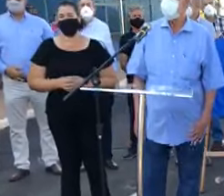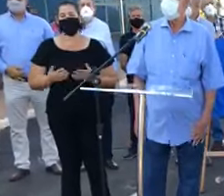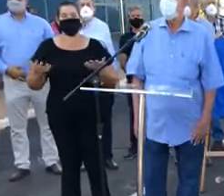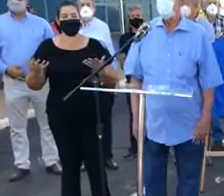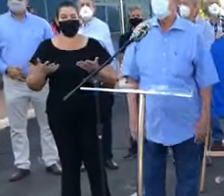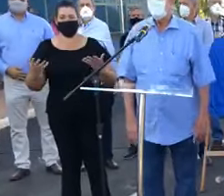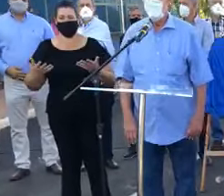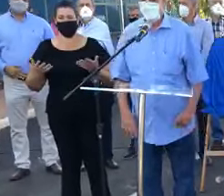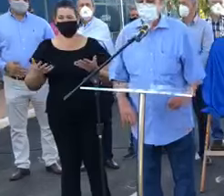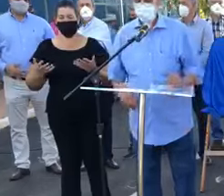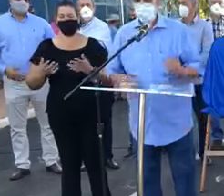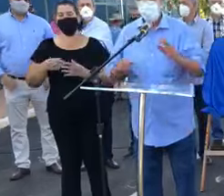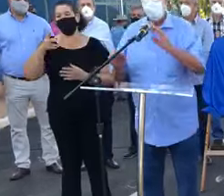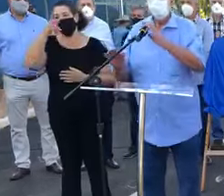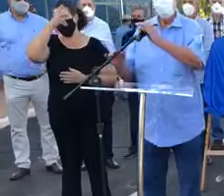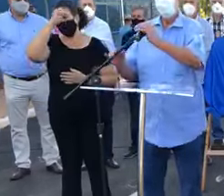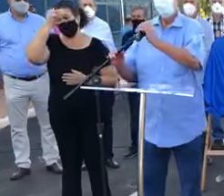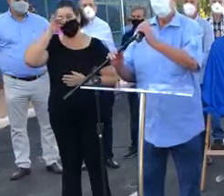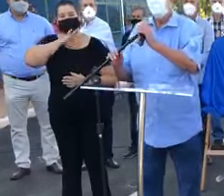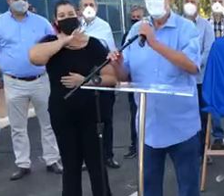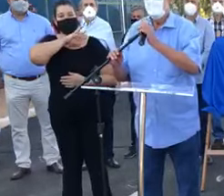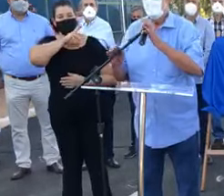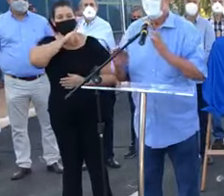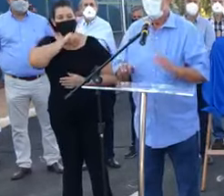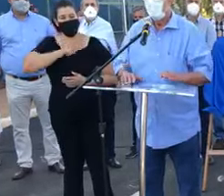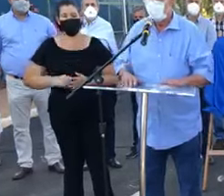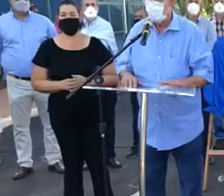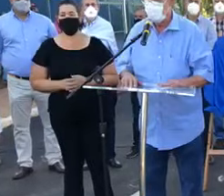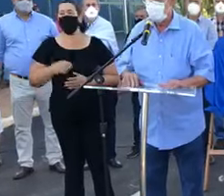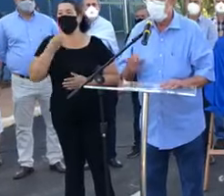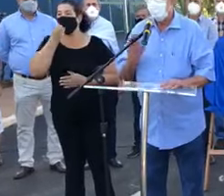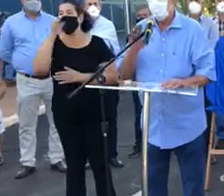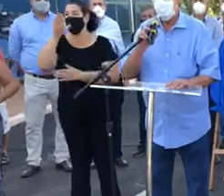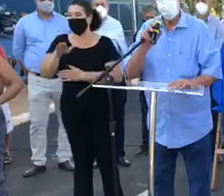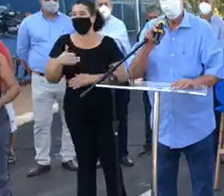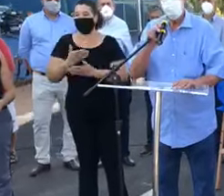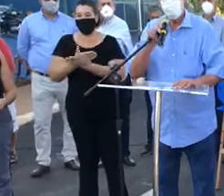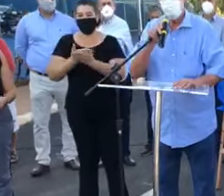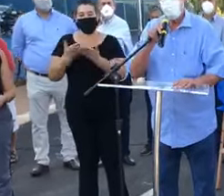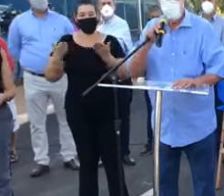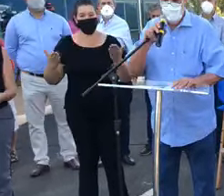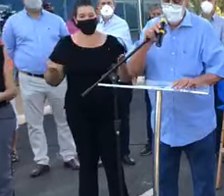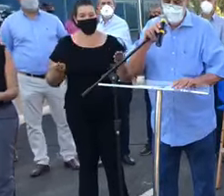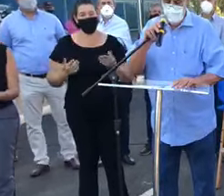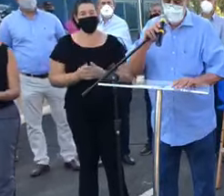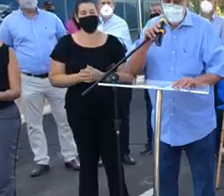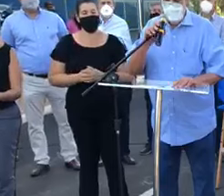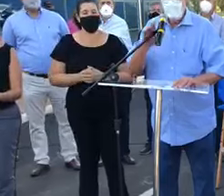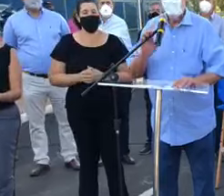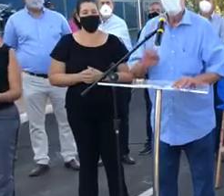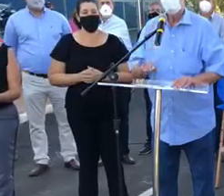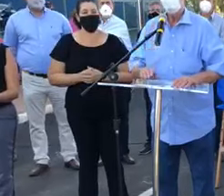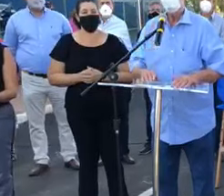Ouviremos agora o prefeito Odelmo Leão. Boa tarde a todos.